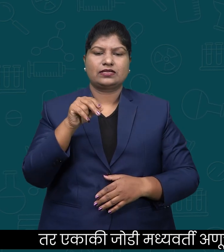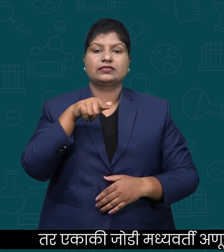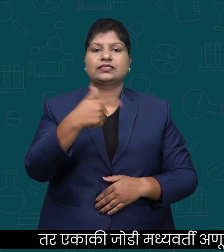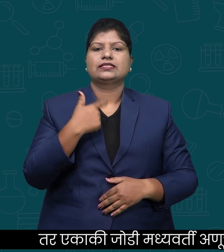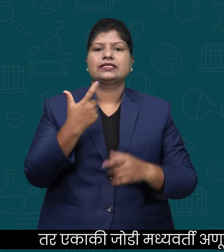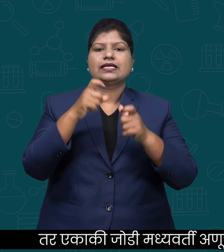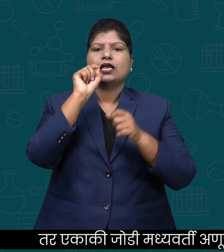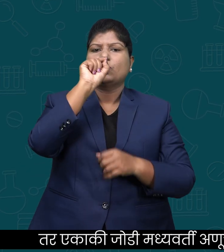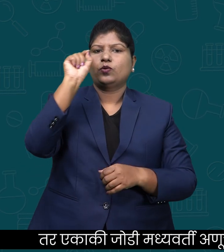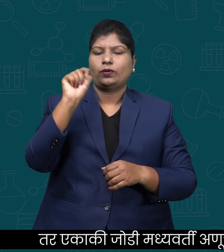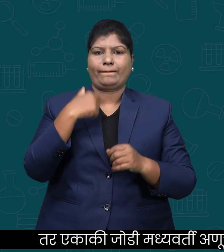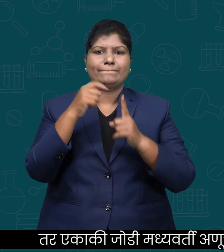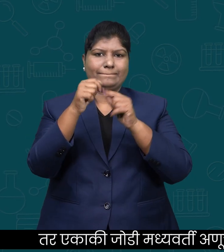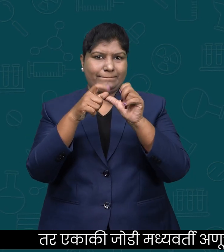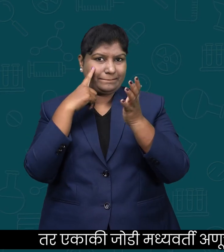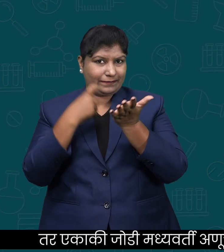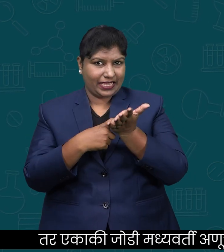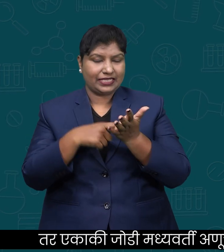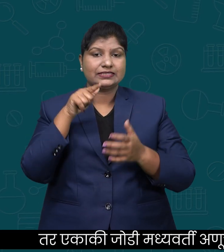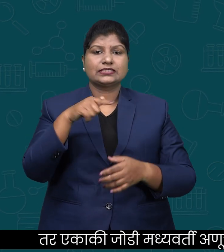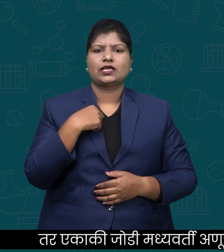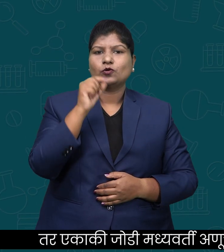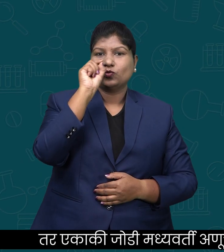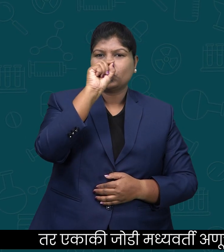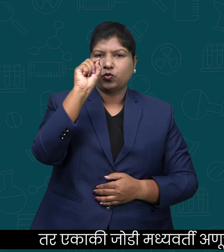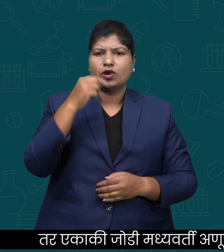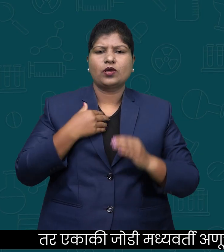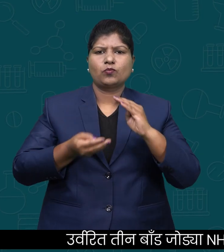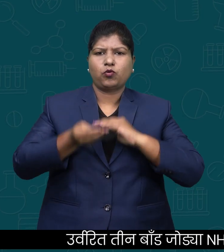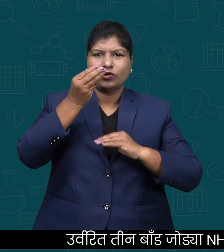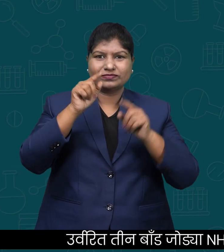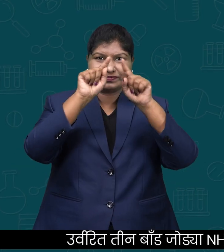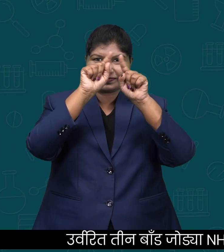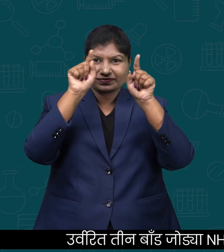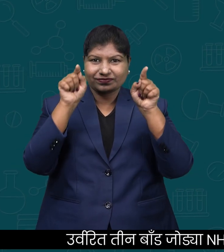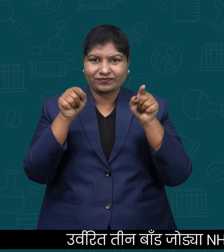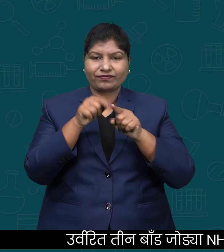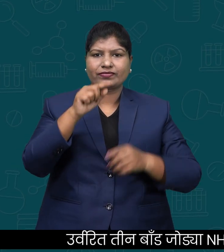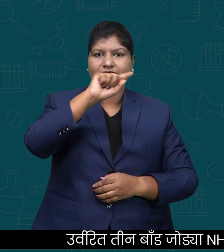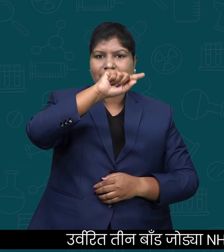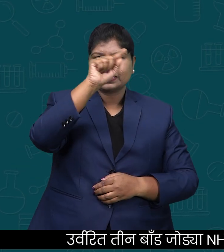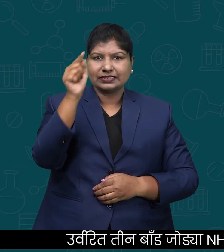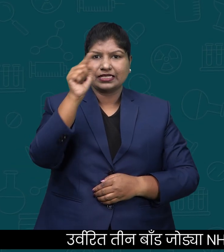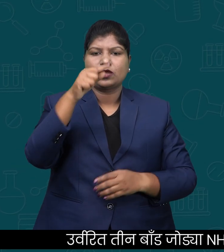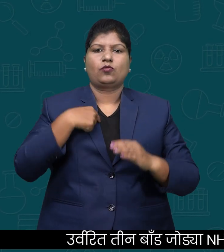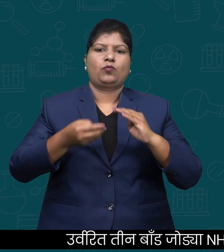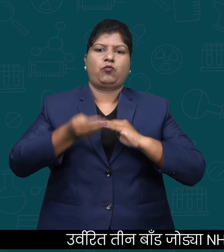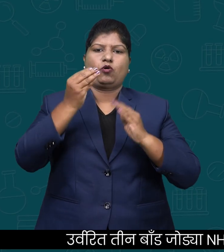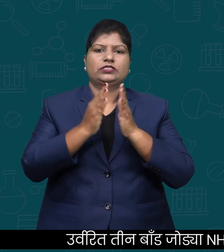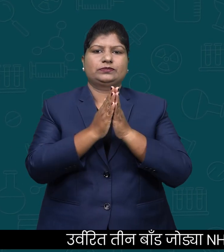जोडी मध्यवर्ती अणूच्या केंद्रकाभोवती अधिक जागा व्यापते. उर्वरित 3 बॉन्ड जोड्या NH रेणूप्रमाणेच